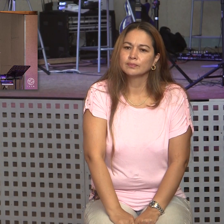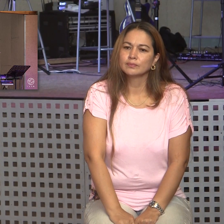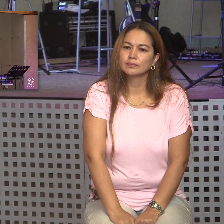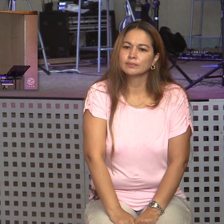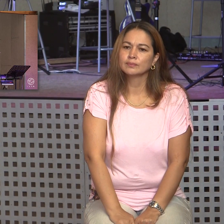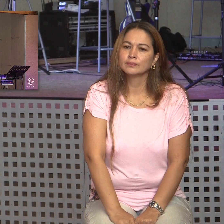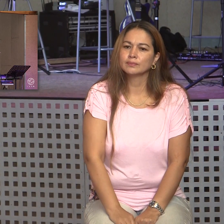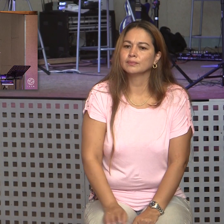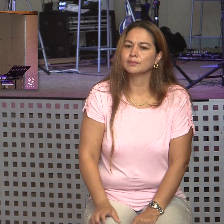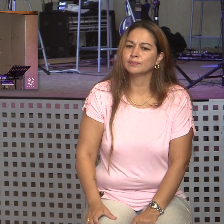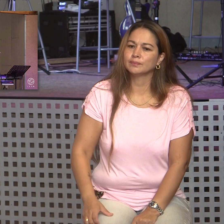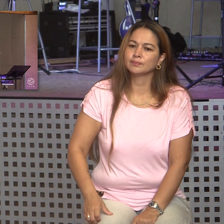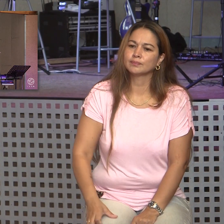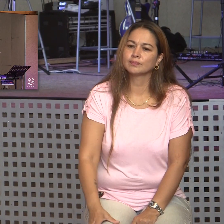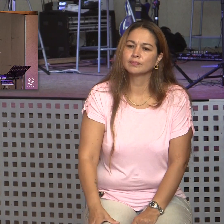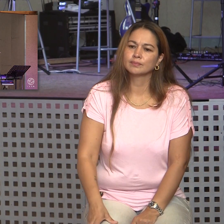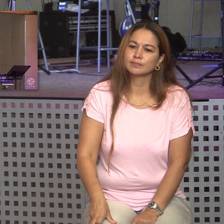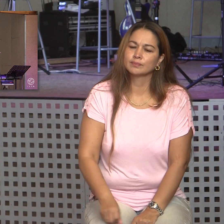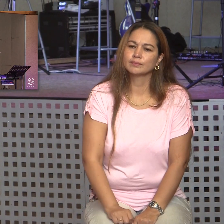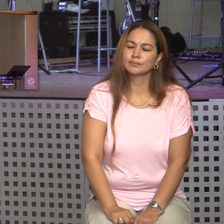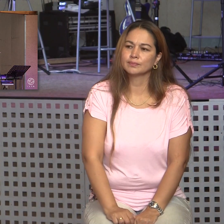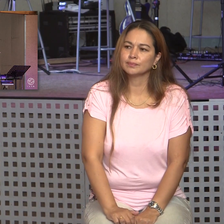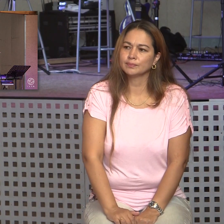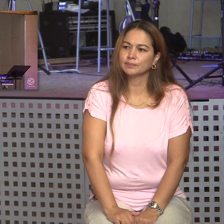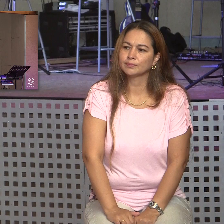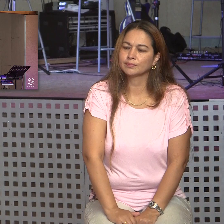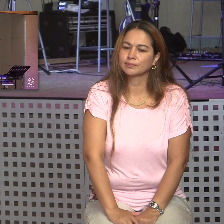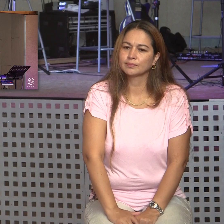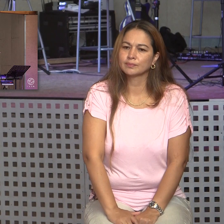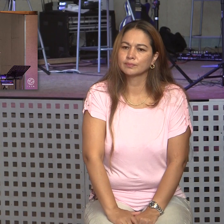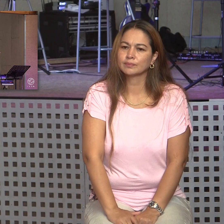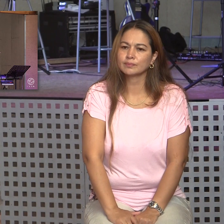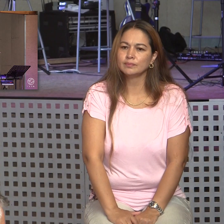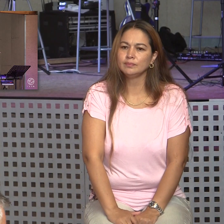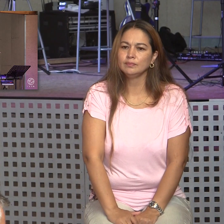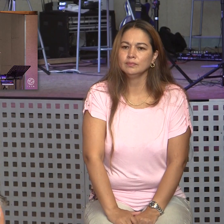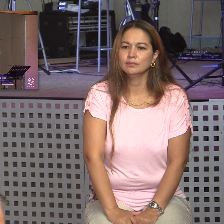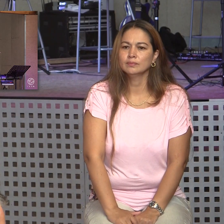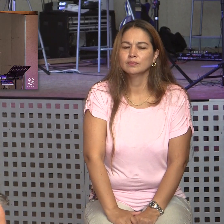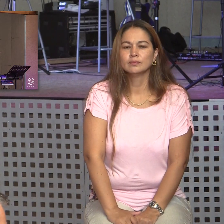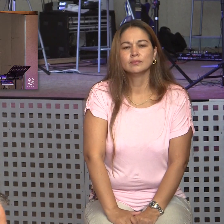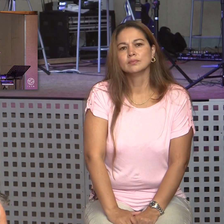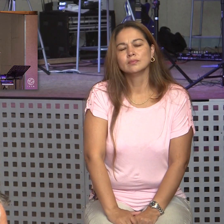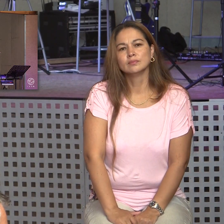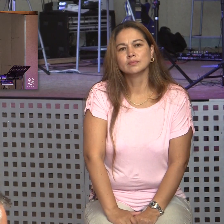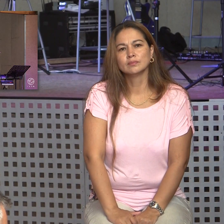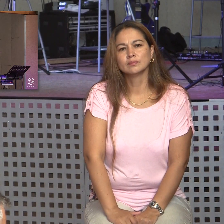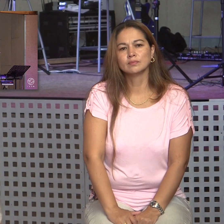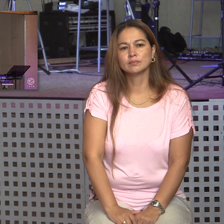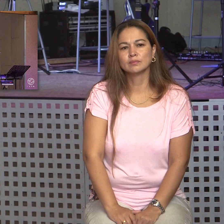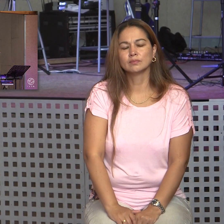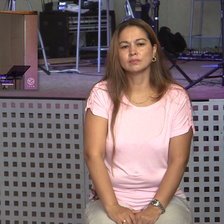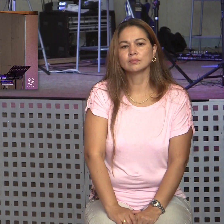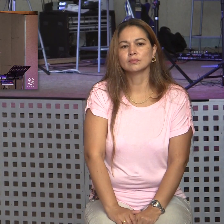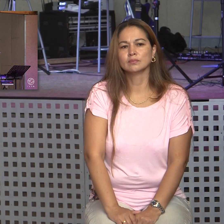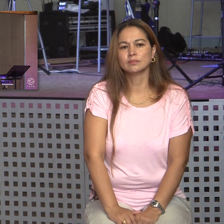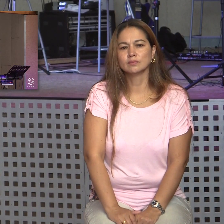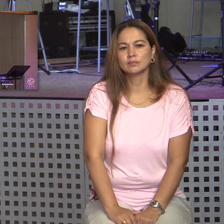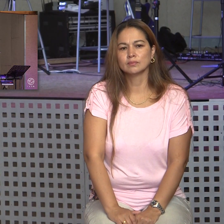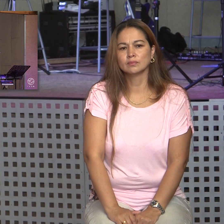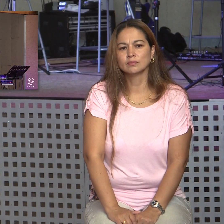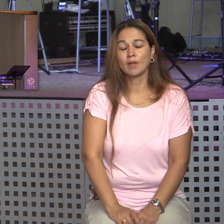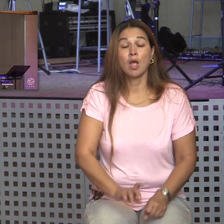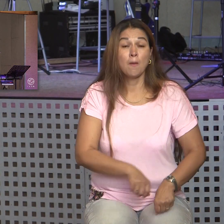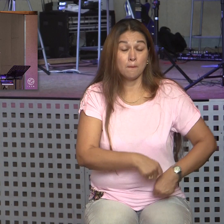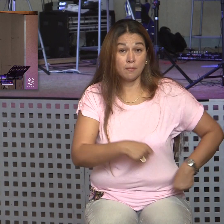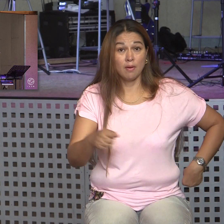sácame de aquí. Pero él sabe algo más que probablemente nosotros no sabemos. Él sabe que si el Espíritu Santo le